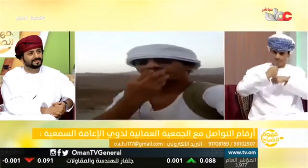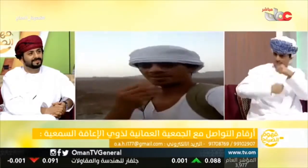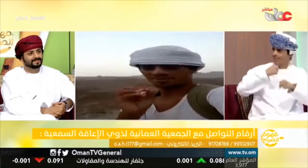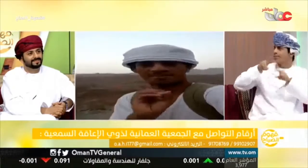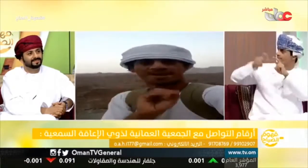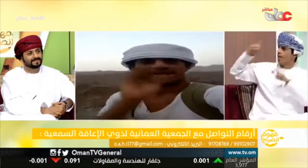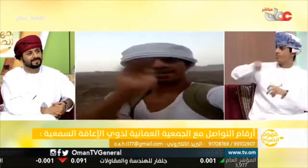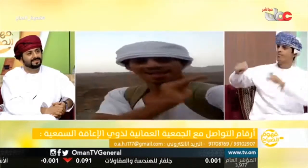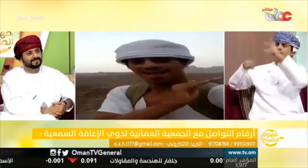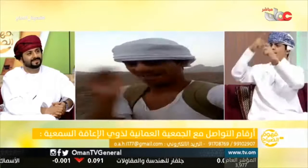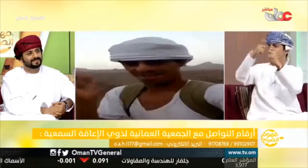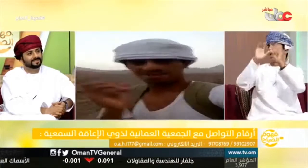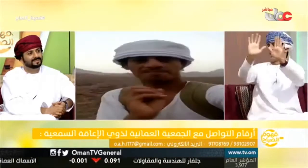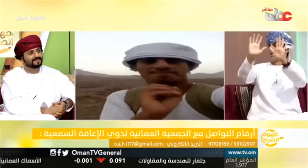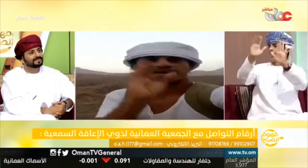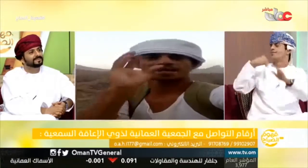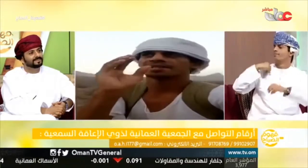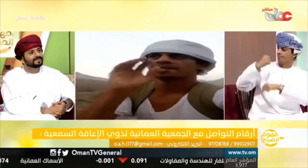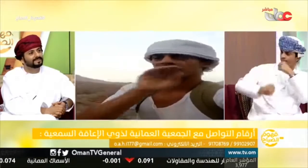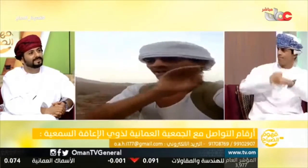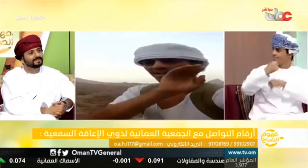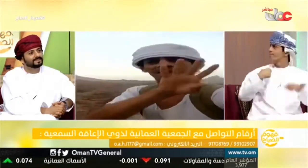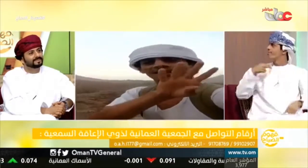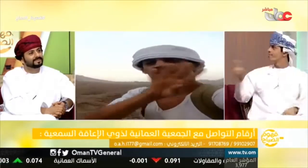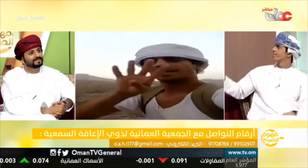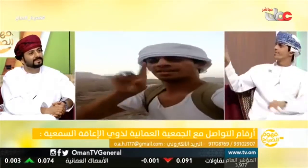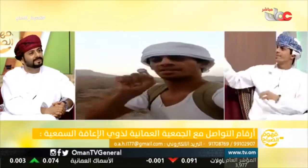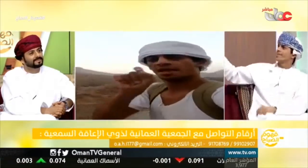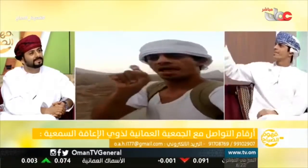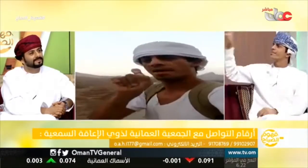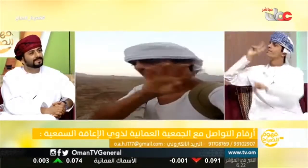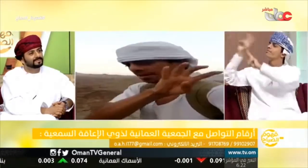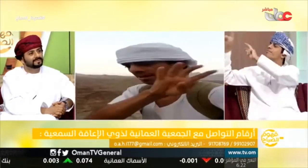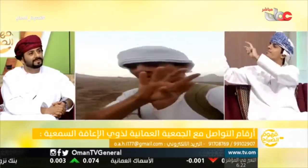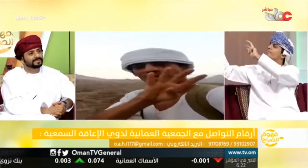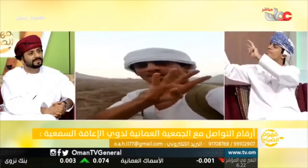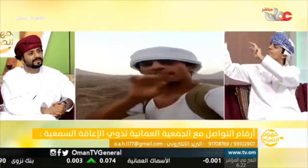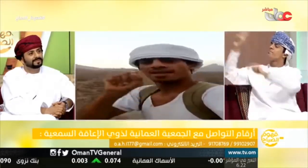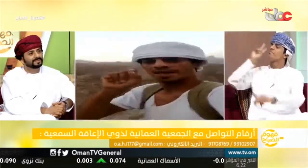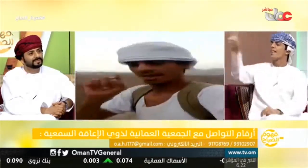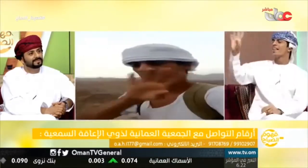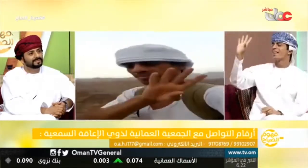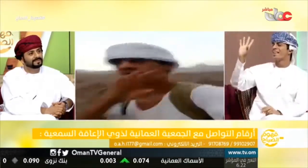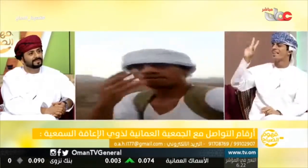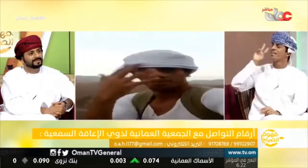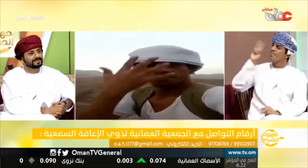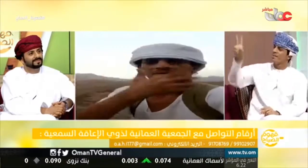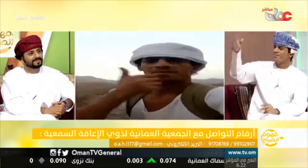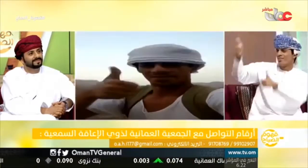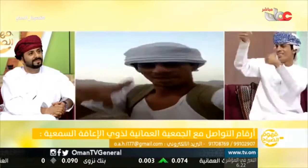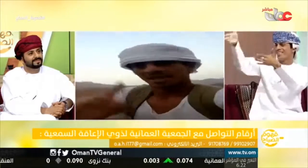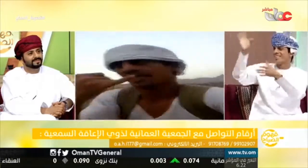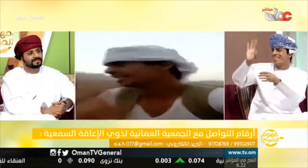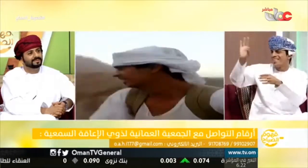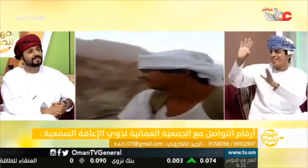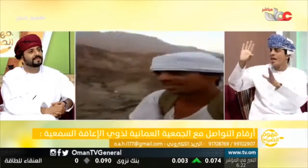أنا أبحث عن هذه الخلايا وأجدها بكل سهولة ولله الحمد. البحث عن الجبال أشاهد هذه الخليات